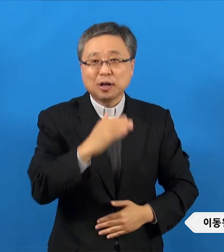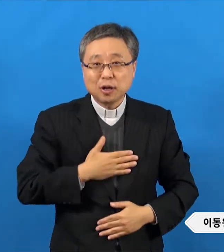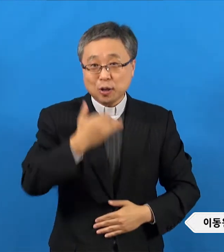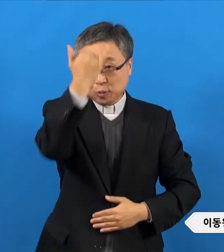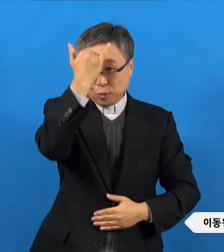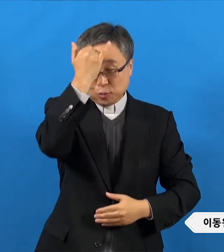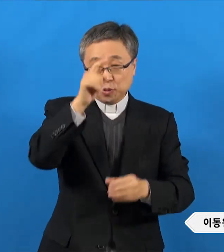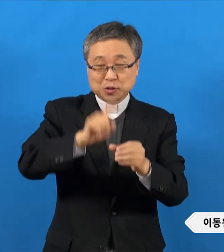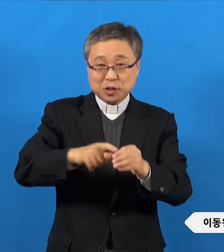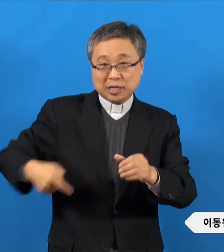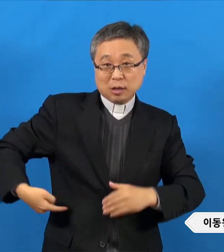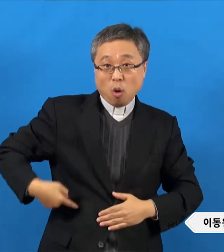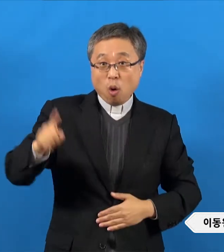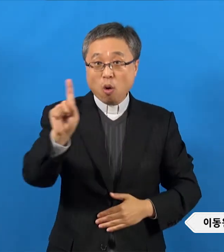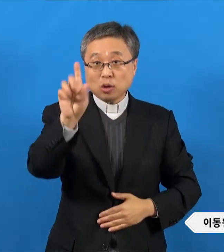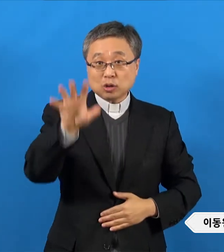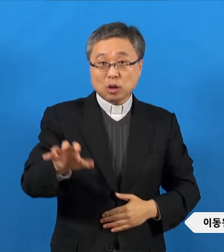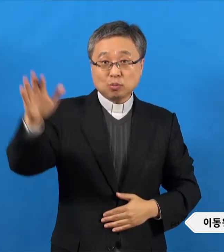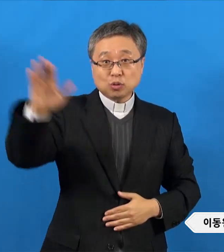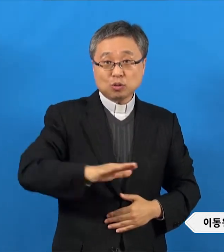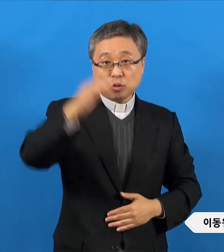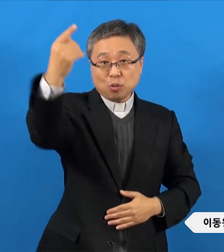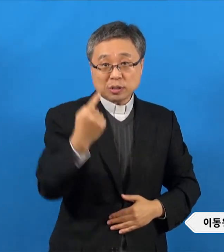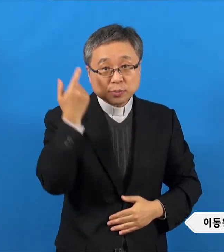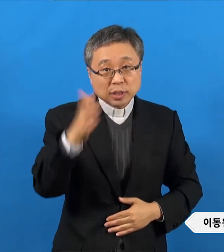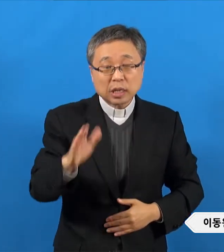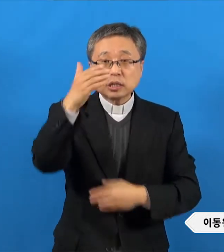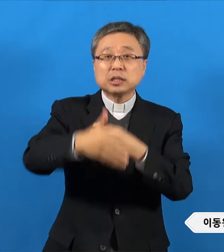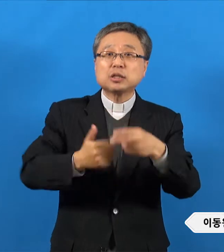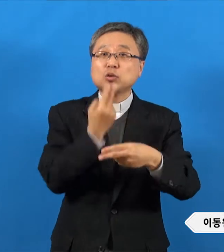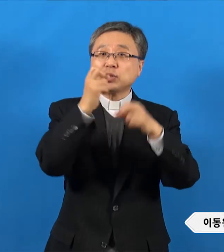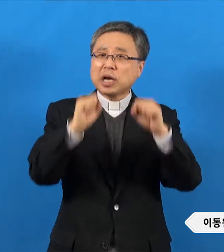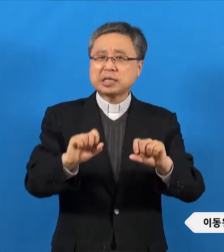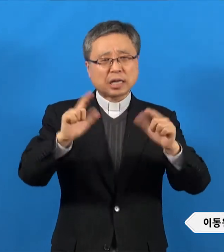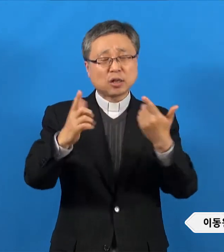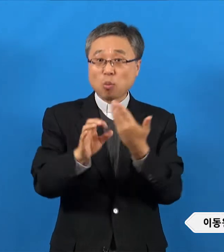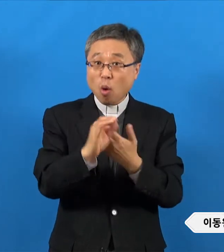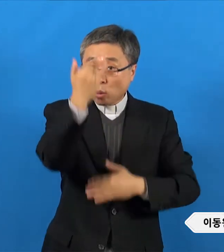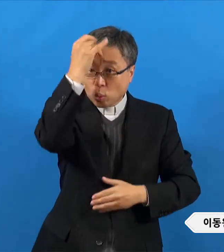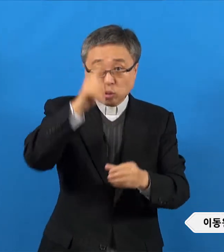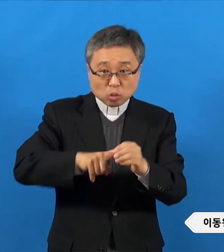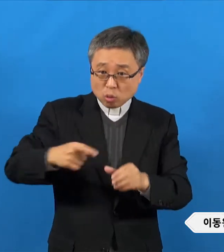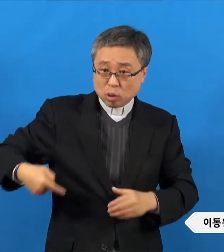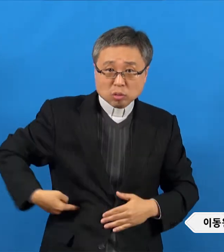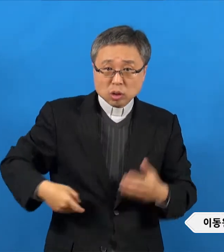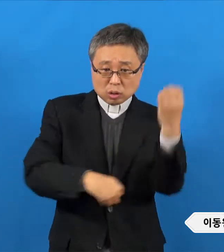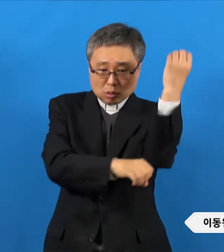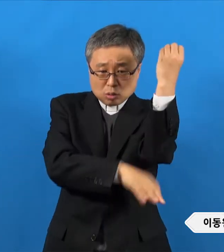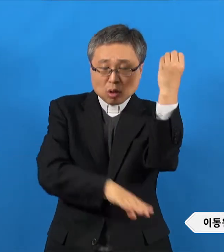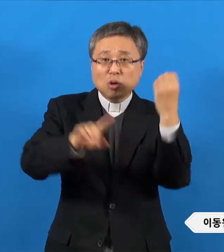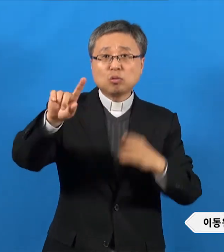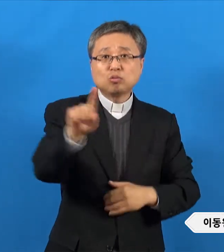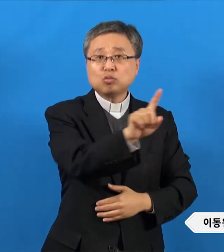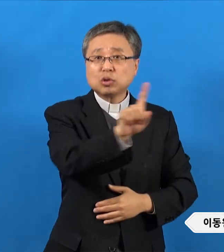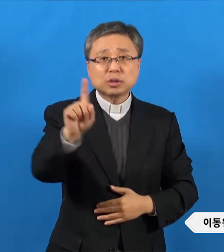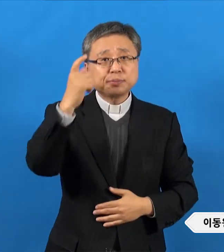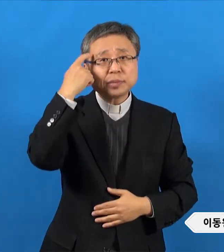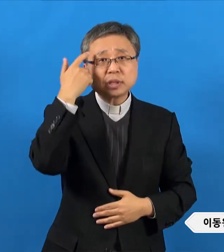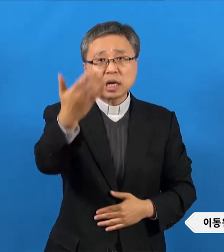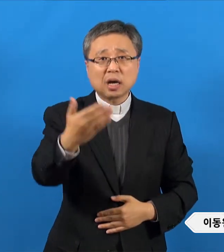양심 어디서 왔겠습니까? 신이 존재하지 않는다면 이 도덕적 양심의 근원은 무엇이겠습니까?